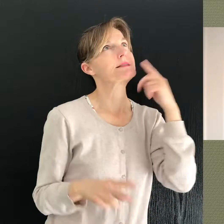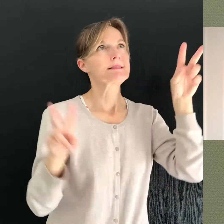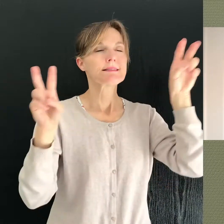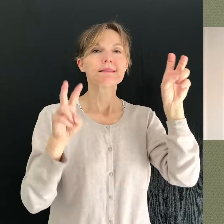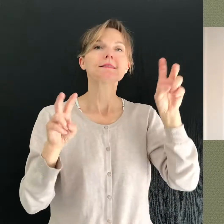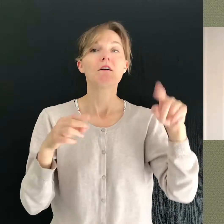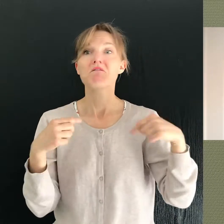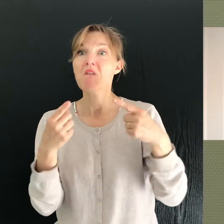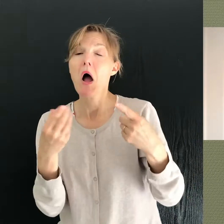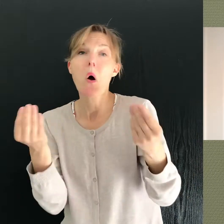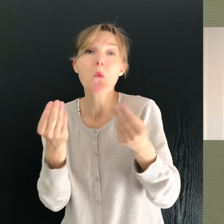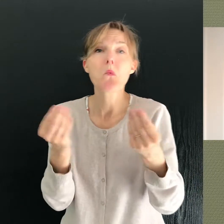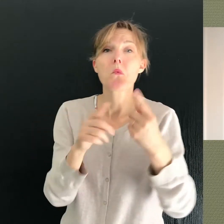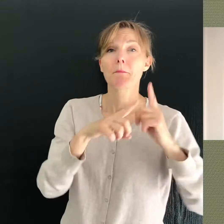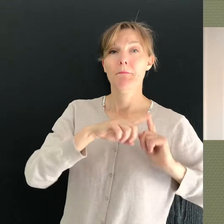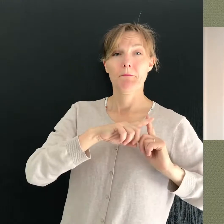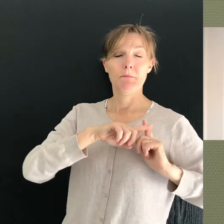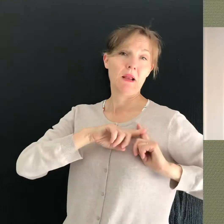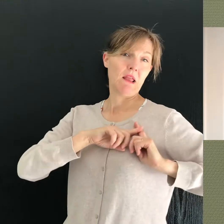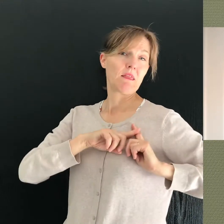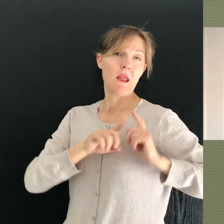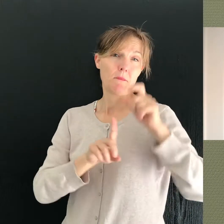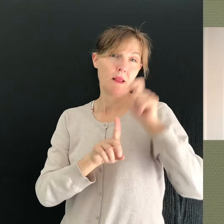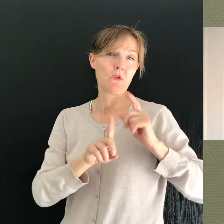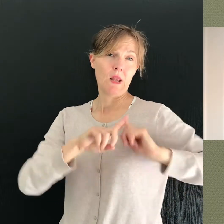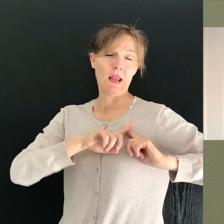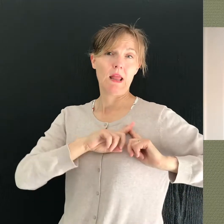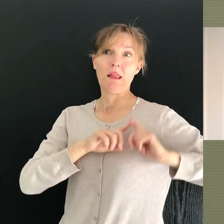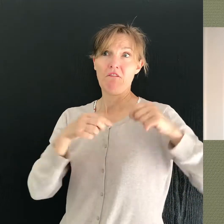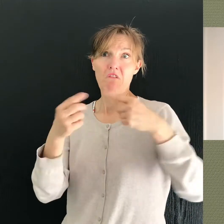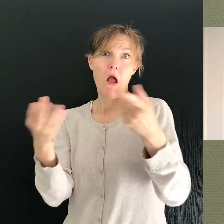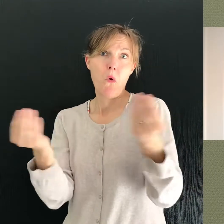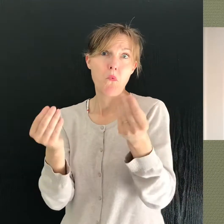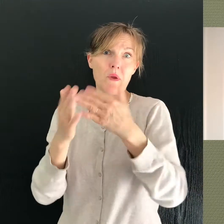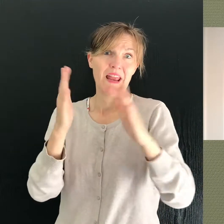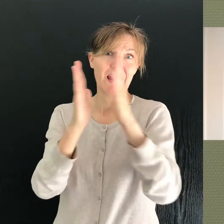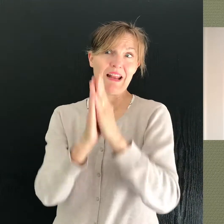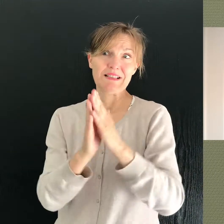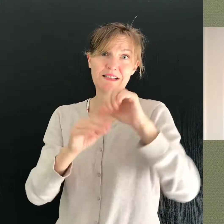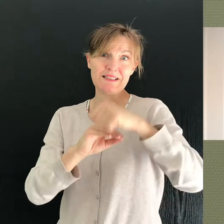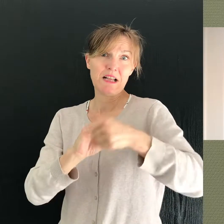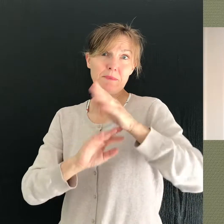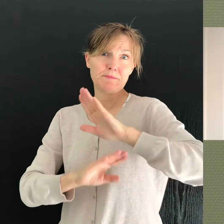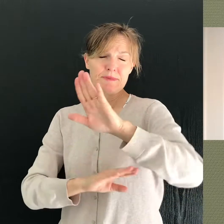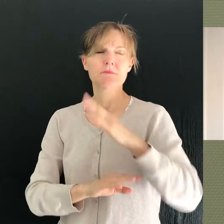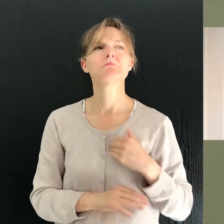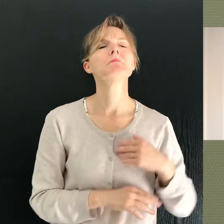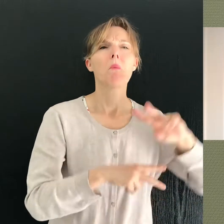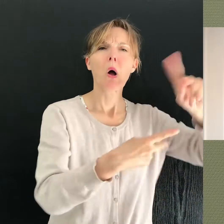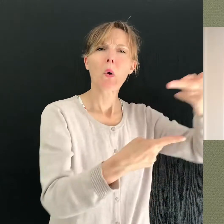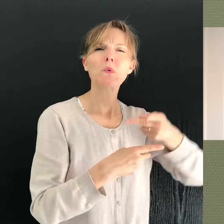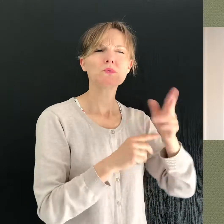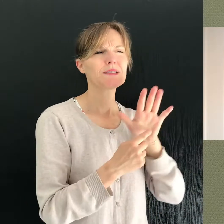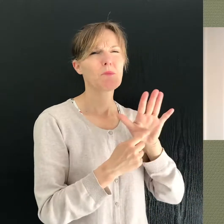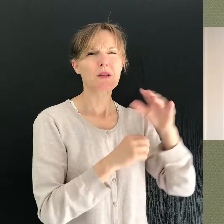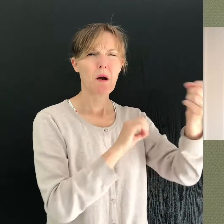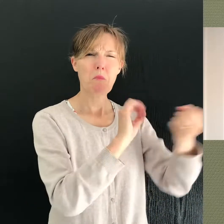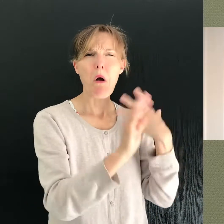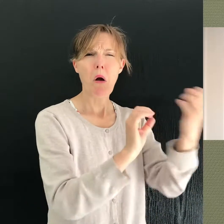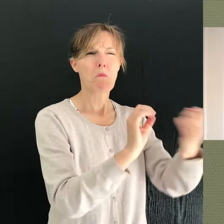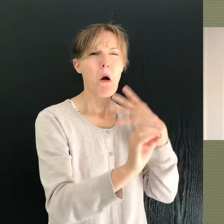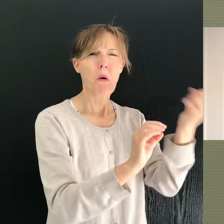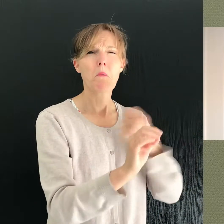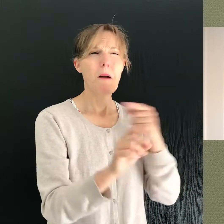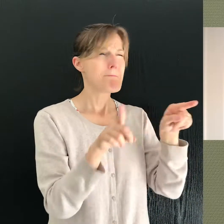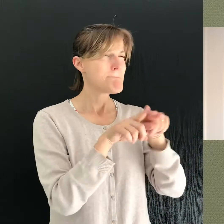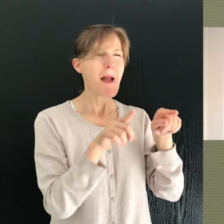type d'église le chrétien devrait-il se retrouver? J'ai reçu énormément de témoignages